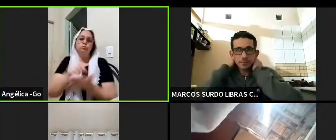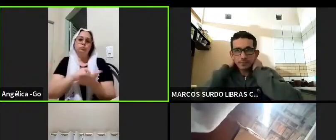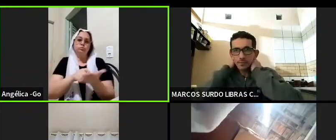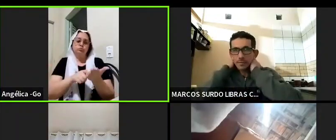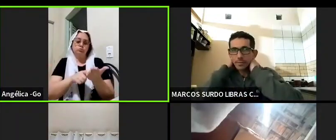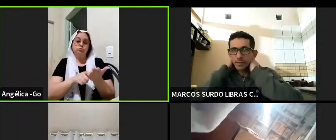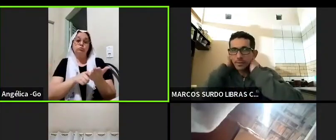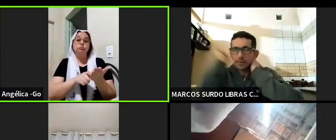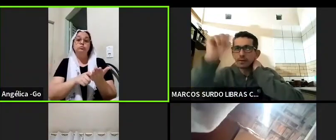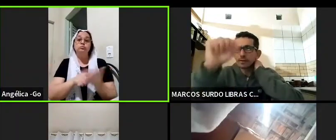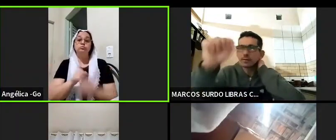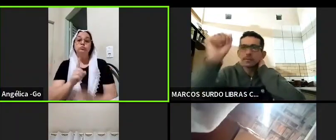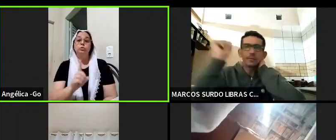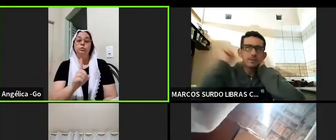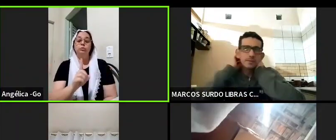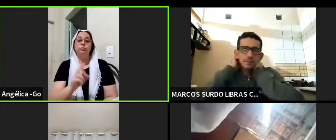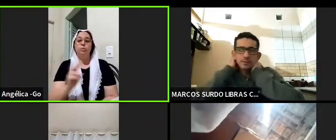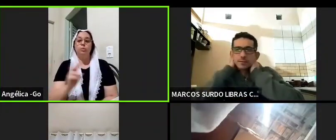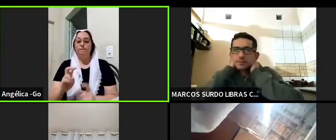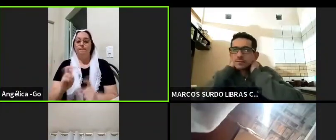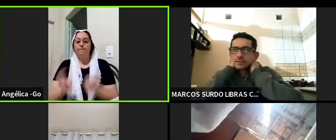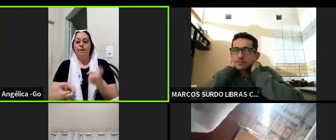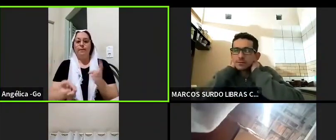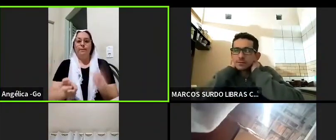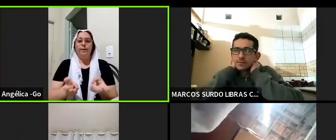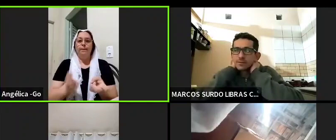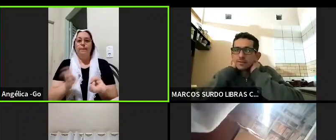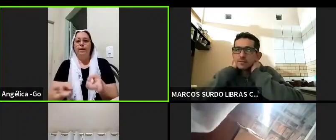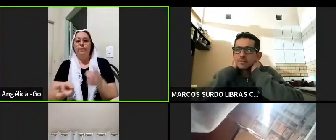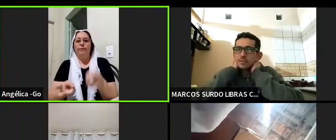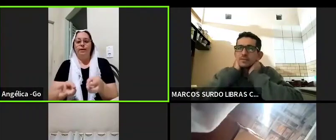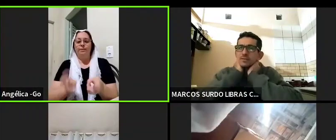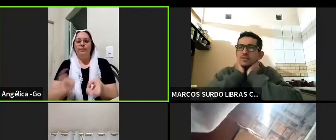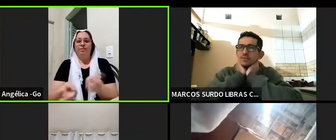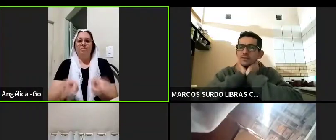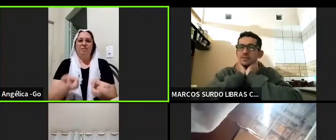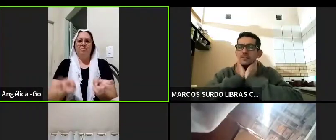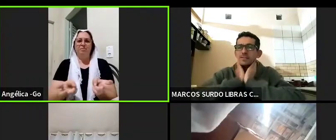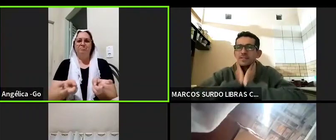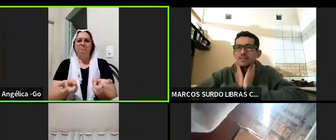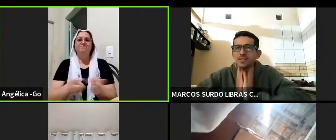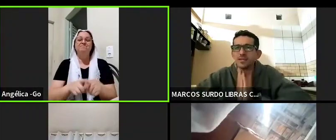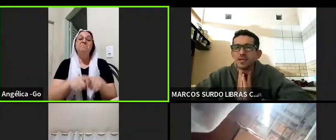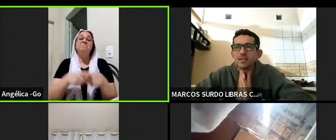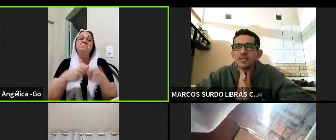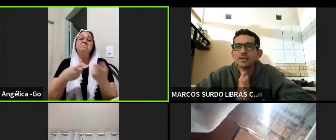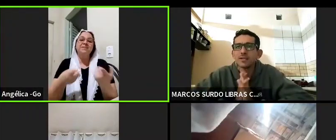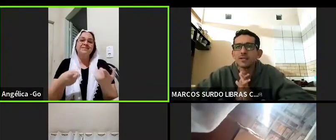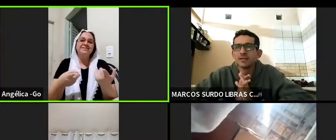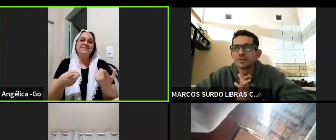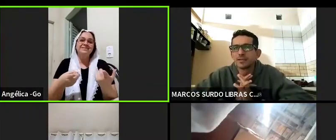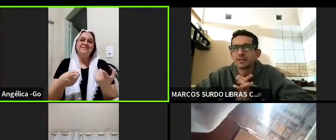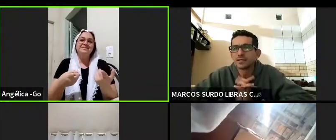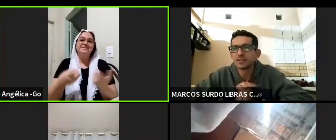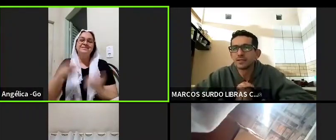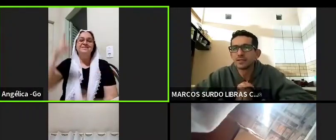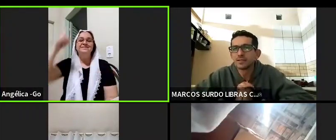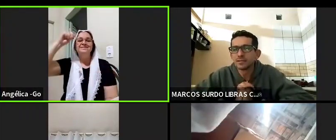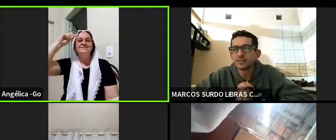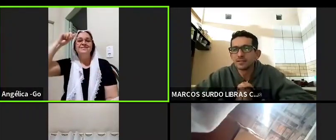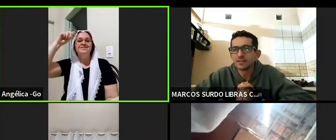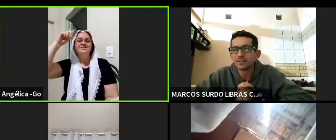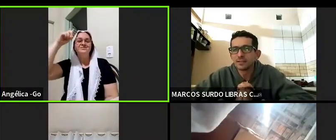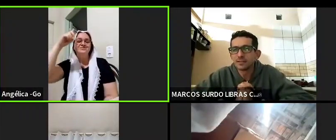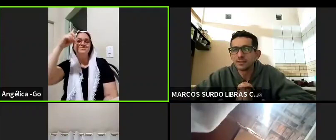teu lado e 10.000 à tua direita. E mais uma vez a promessa é, você não